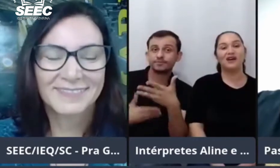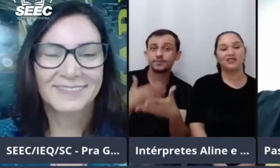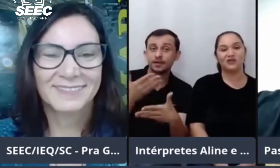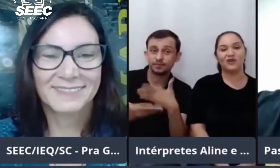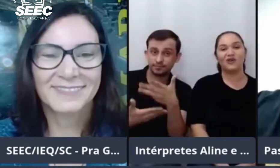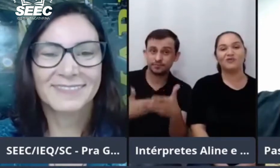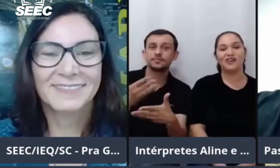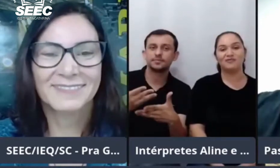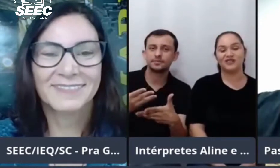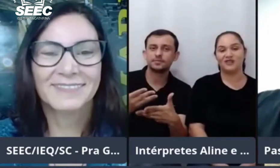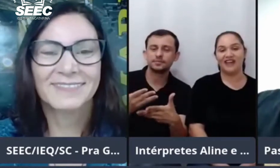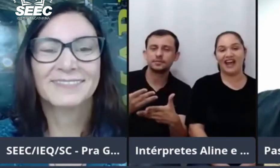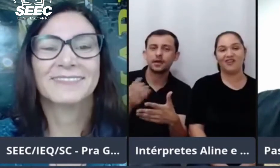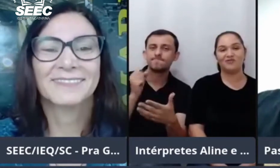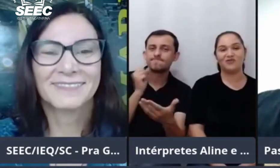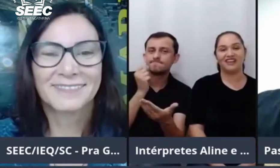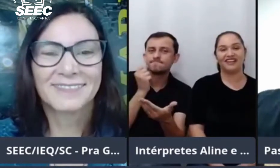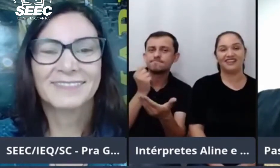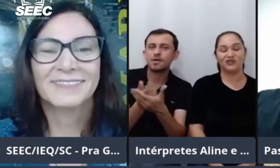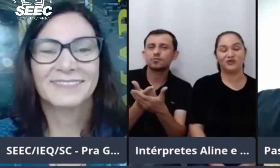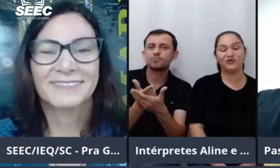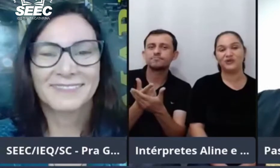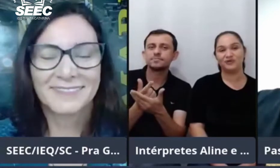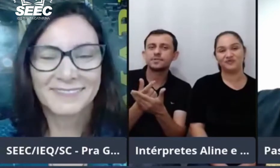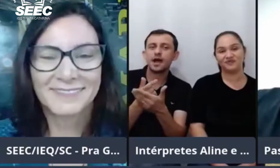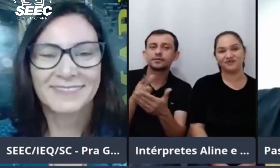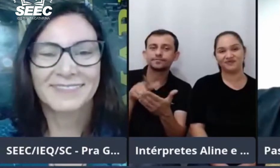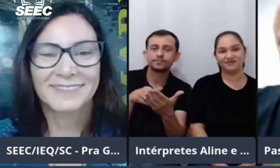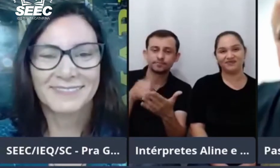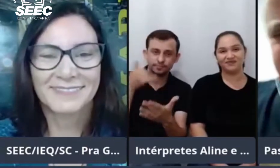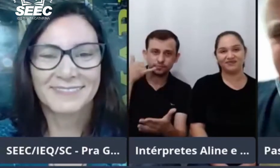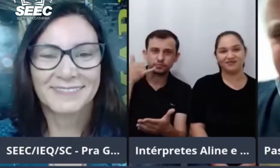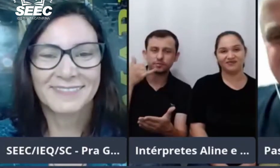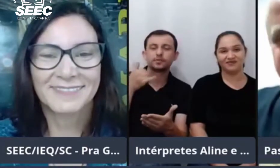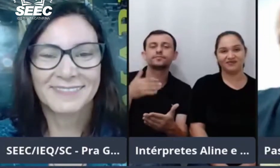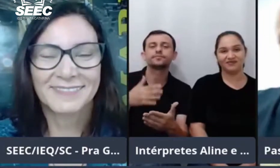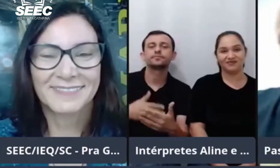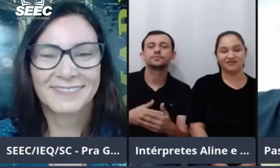né? Como pastor, como que é pastorear, como que é estar junto.